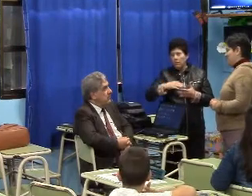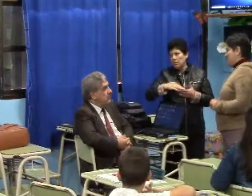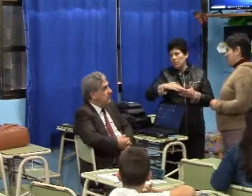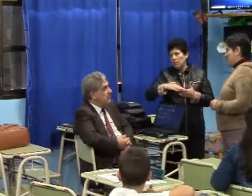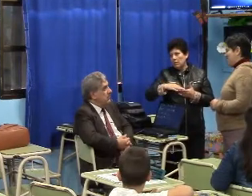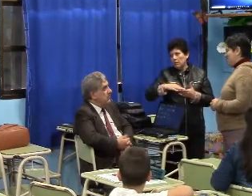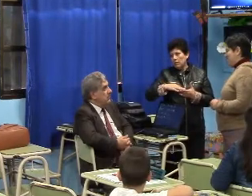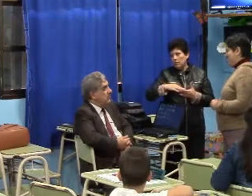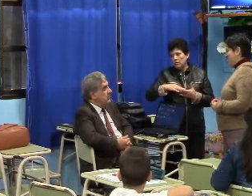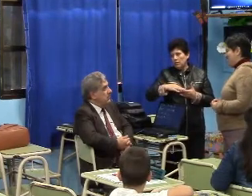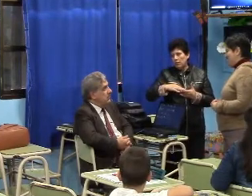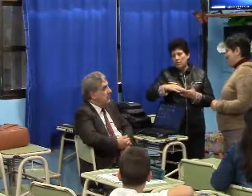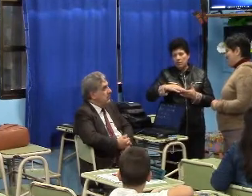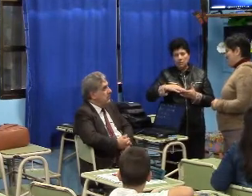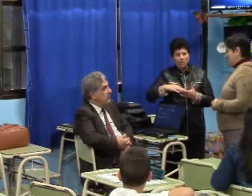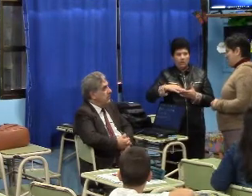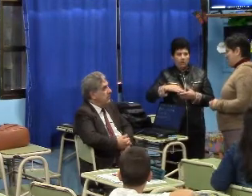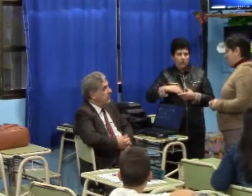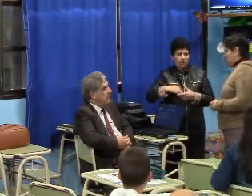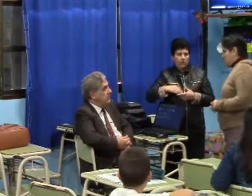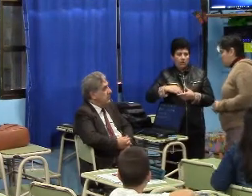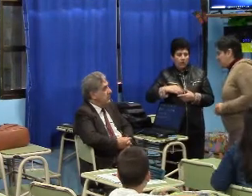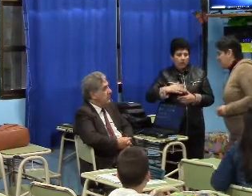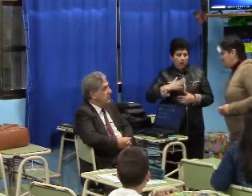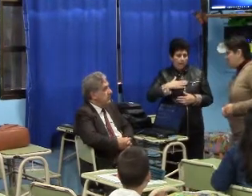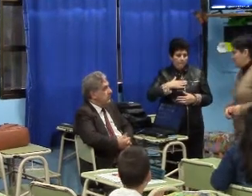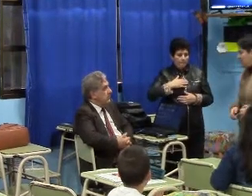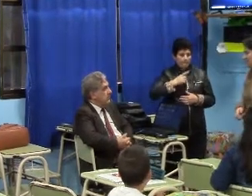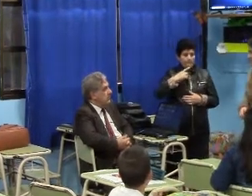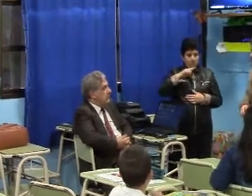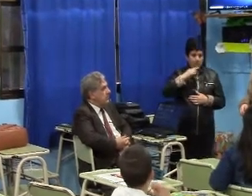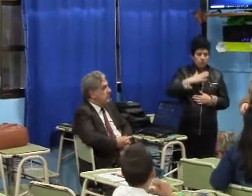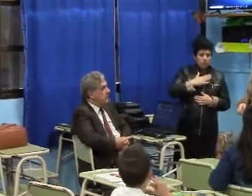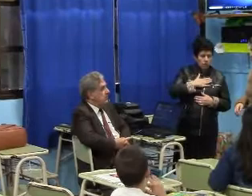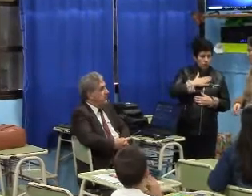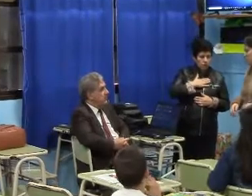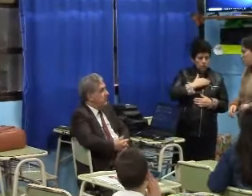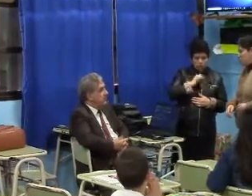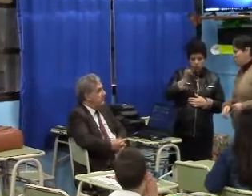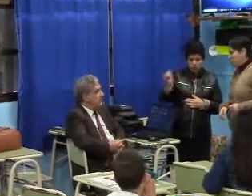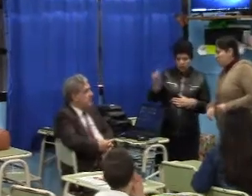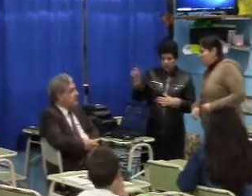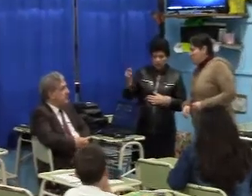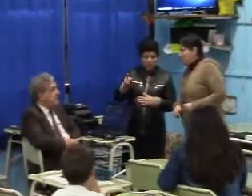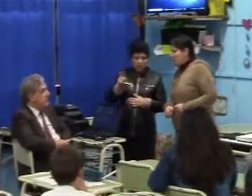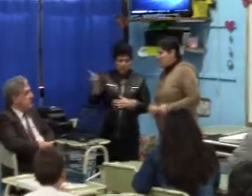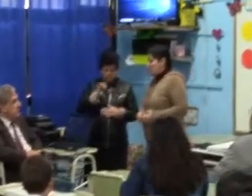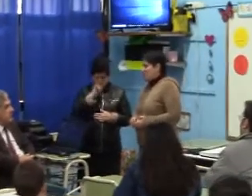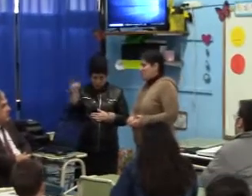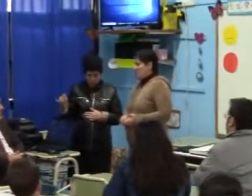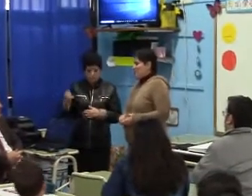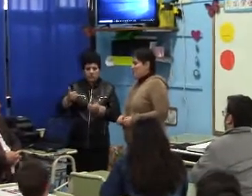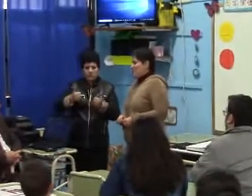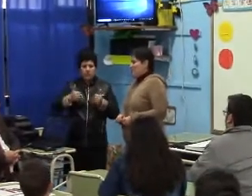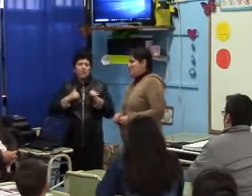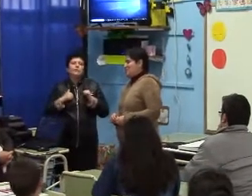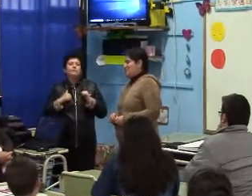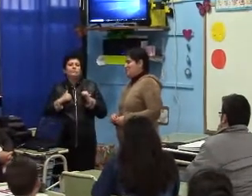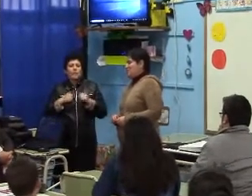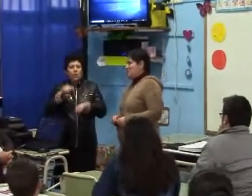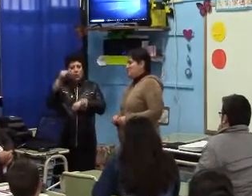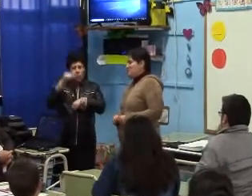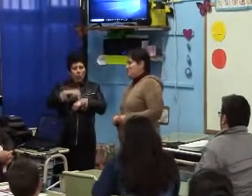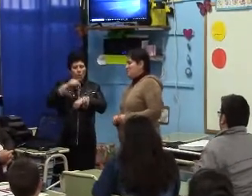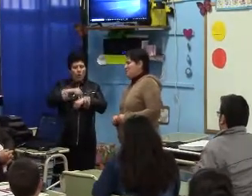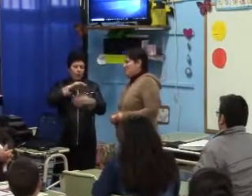funcional? Para esa situación solamente. Pero si yo te siento acá y te traigo una hora de un capítulo del libro de Elena de Cuay,